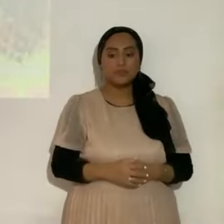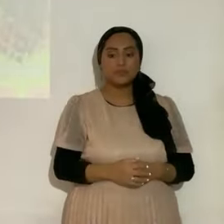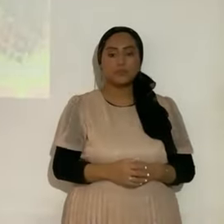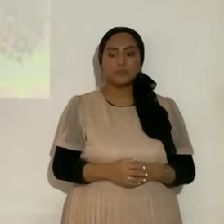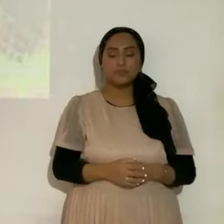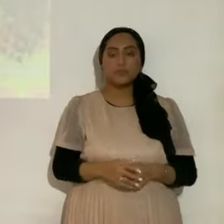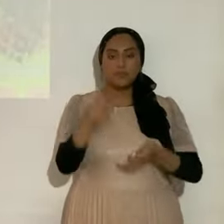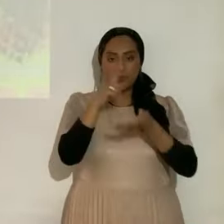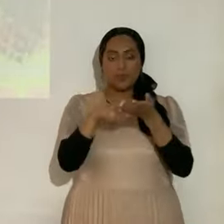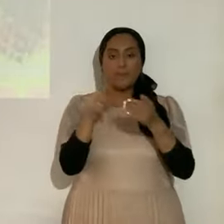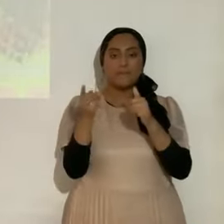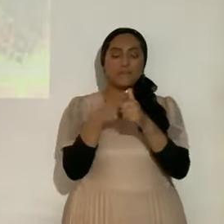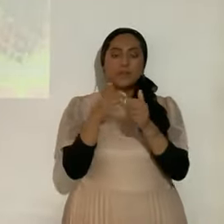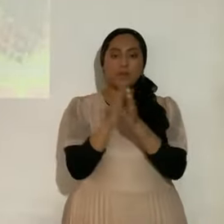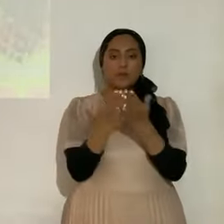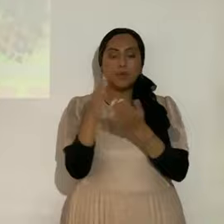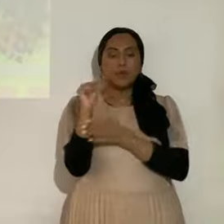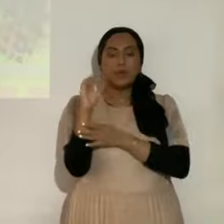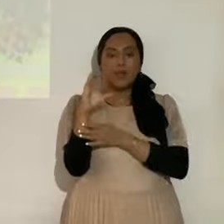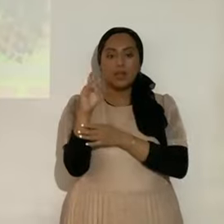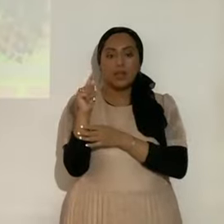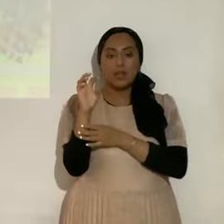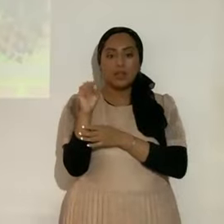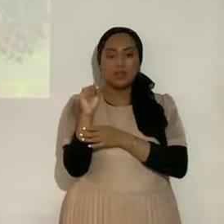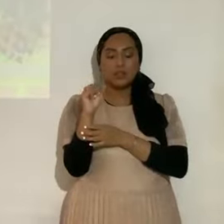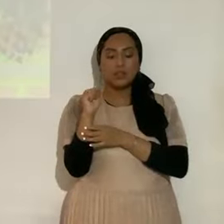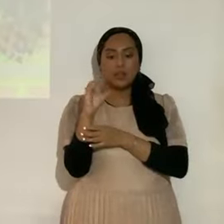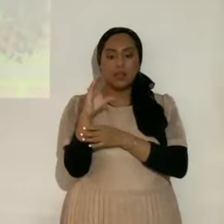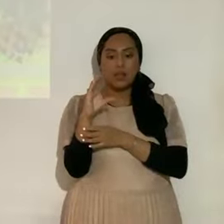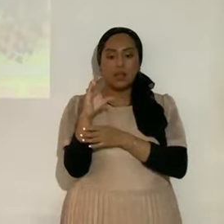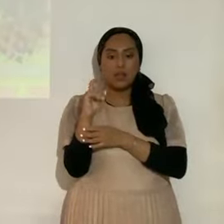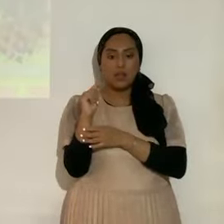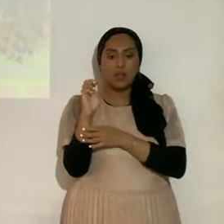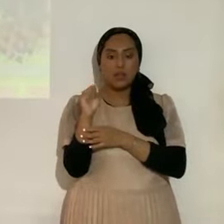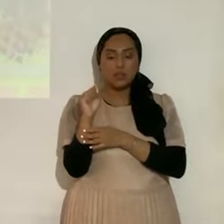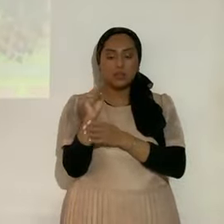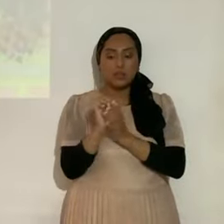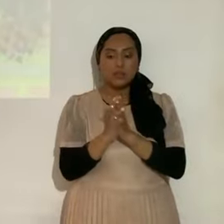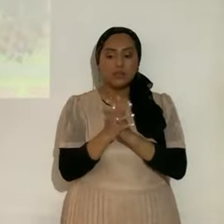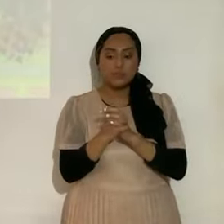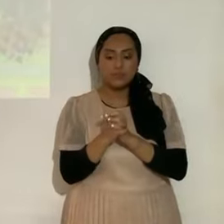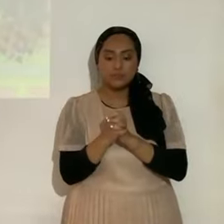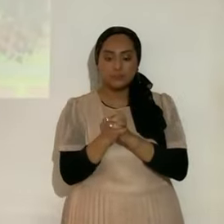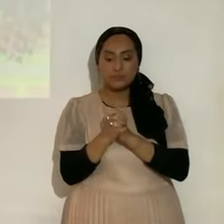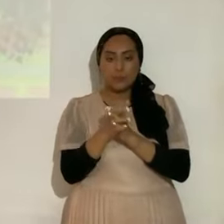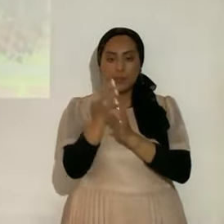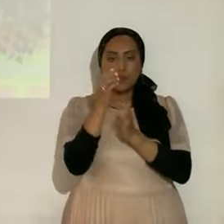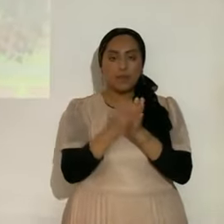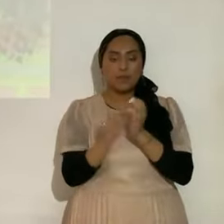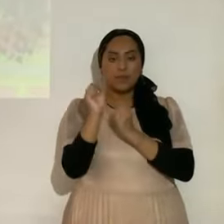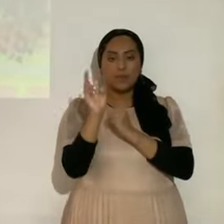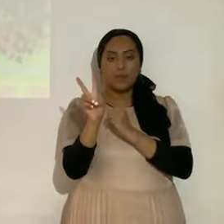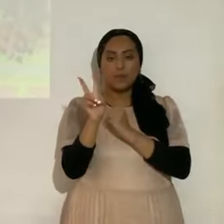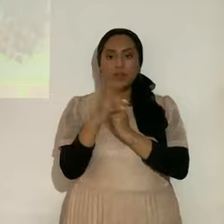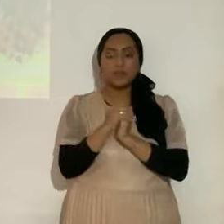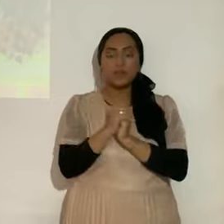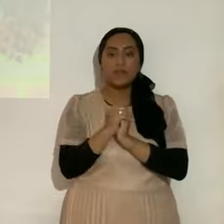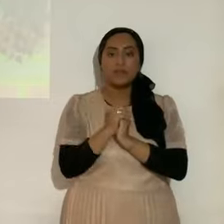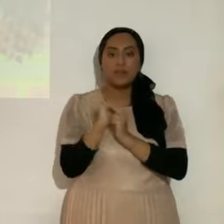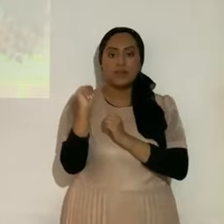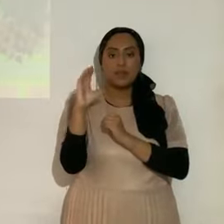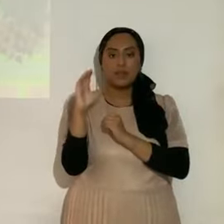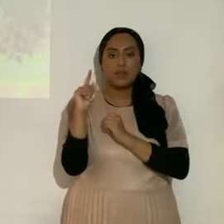a que vayamos al libro de Hechos. Vamos a Hechos primero. Hechos capítulo 2. Vamos para